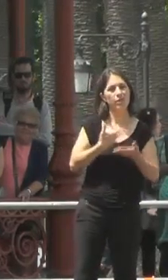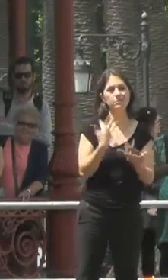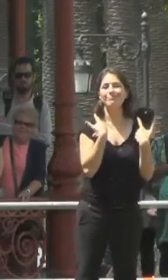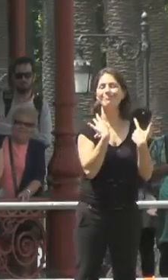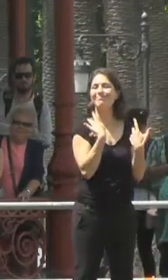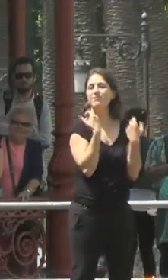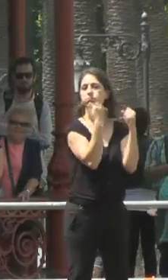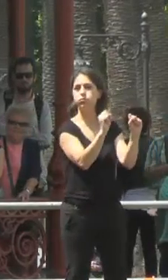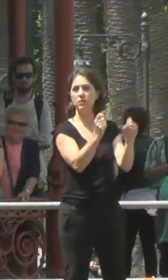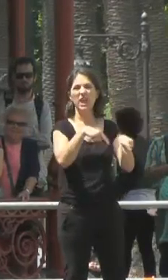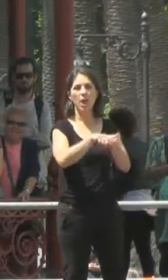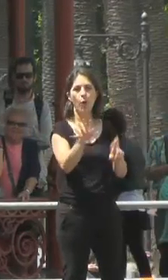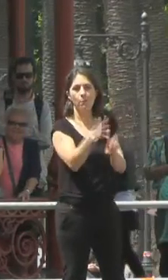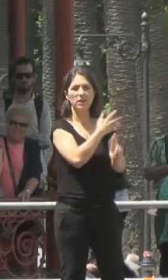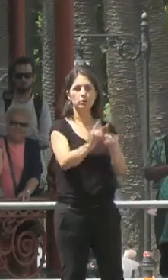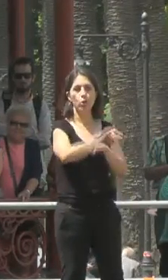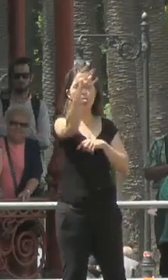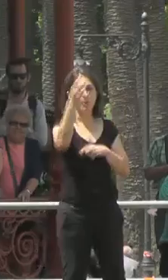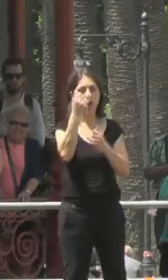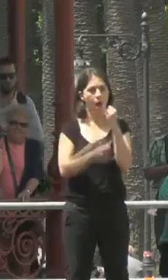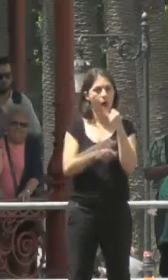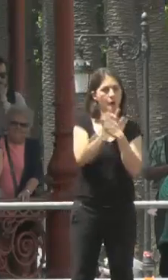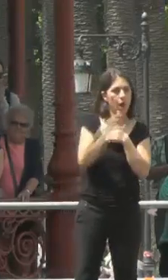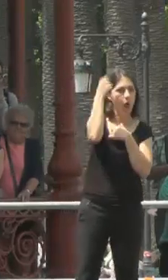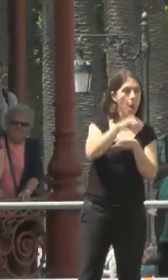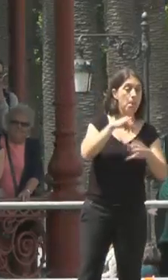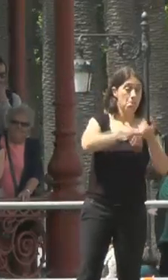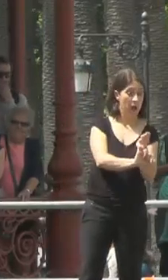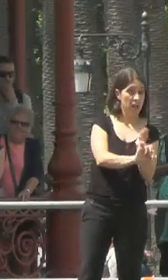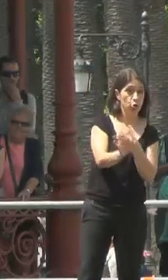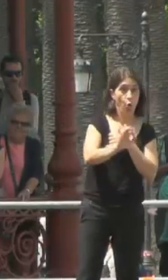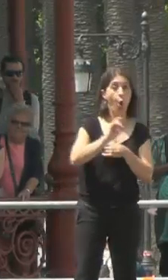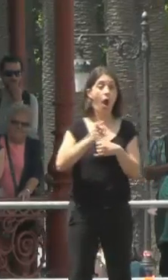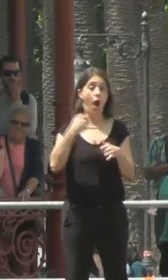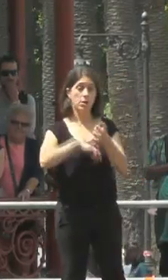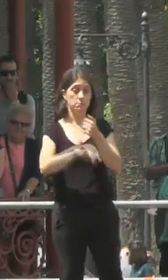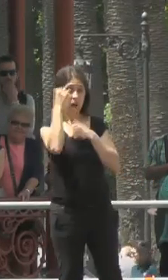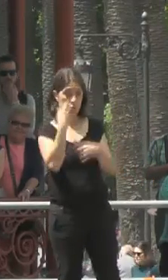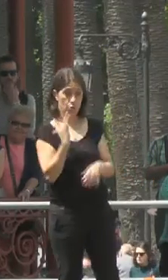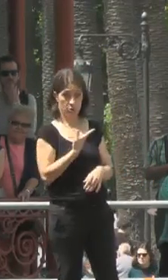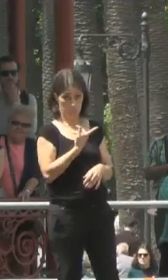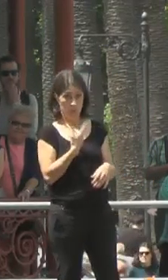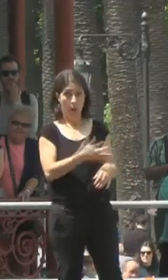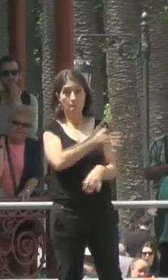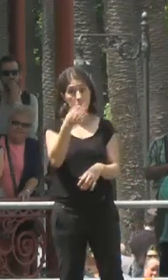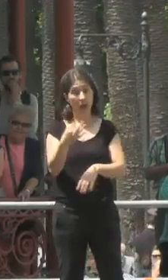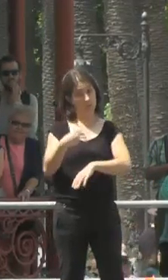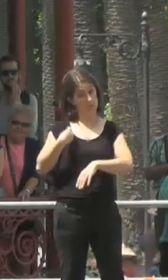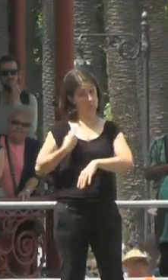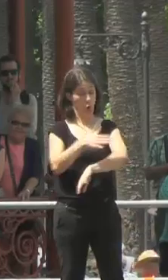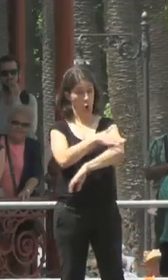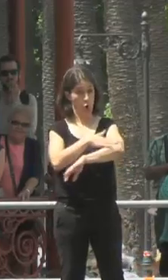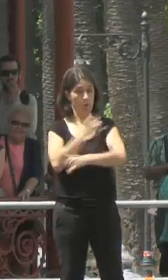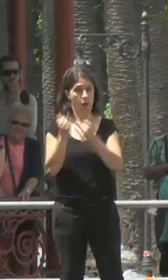Eran doblemente maltratadas por sus maridos o exmaridos y por un gobierno que, si eran pobres, no les pagaba las ayudas por ser